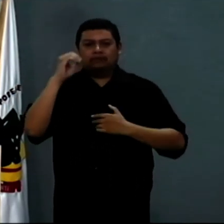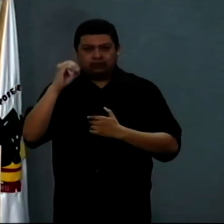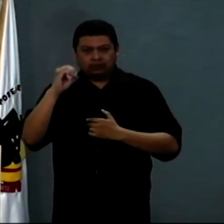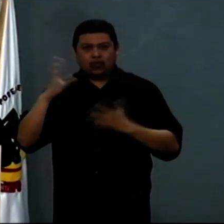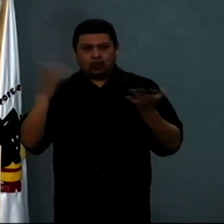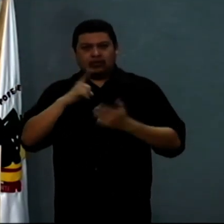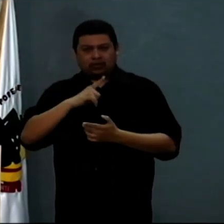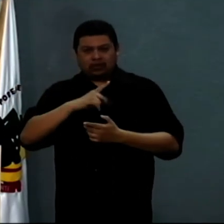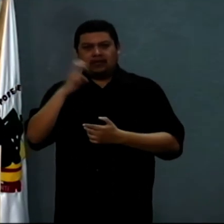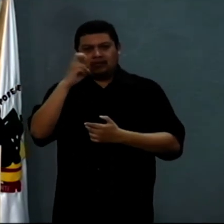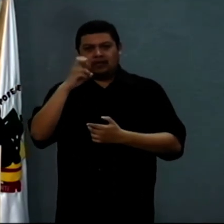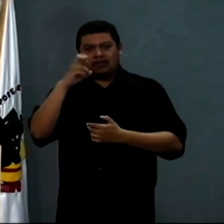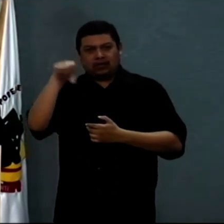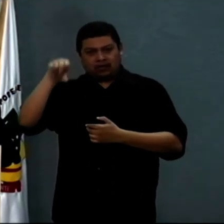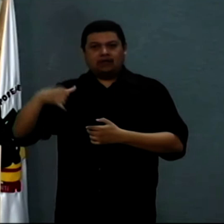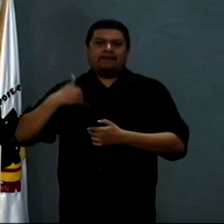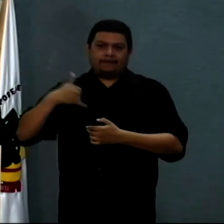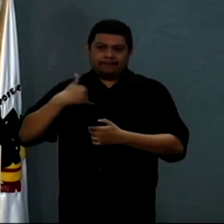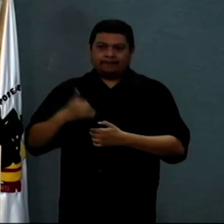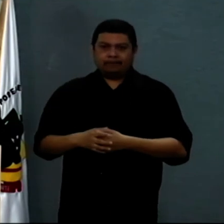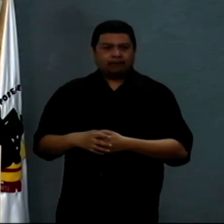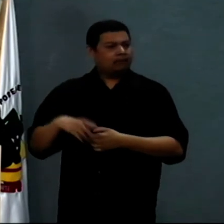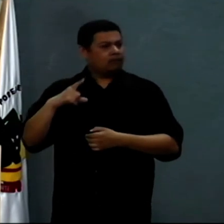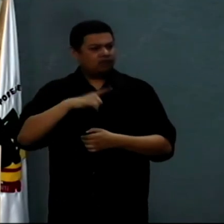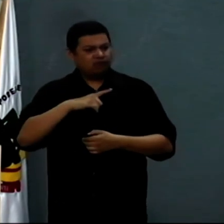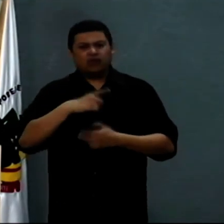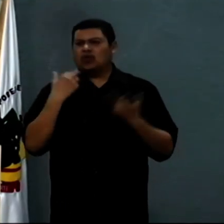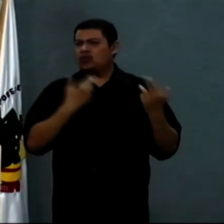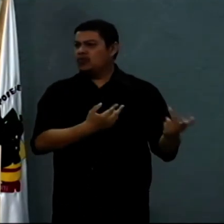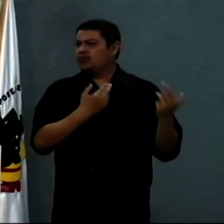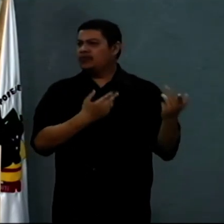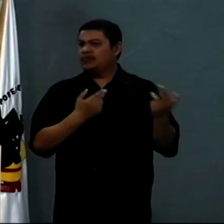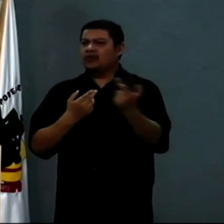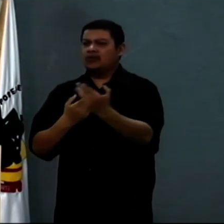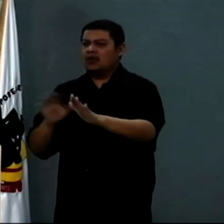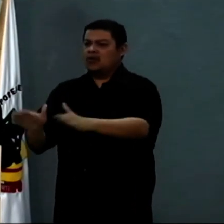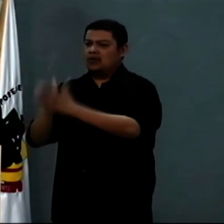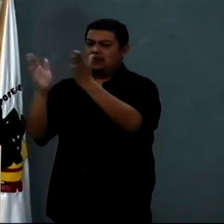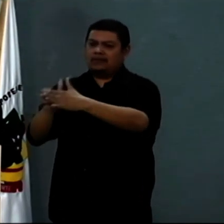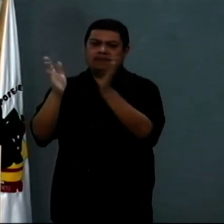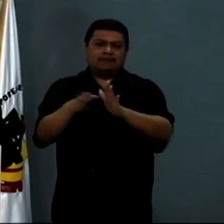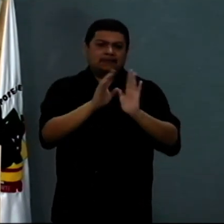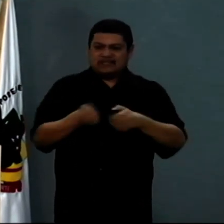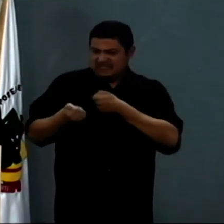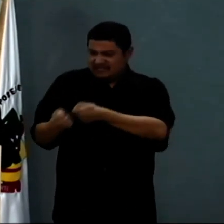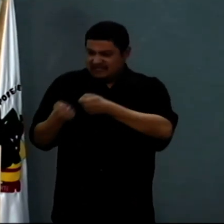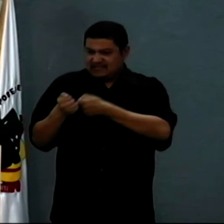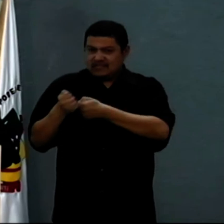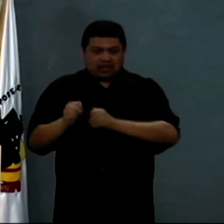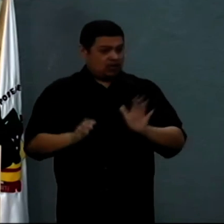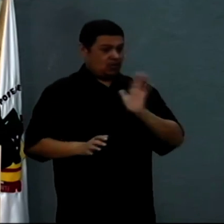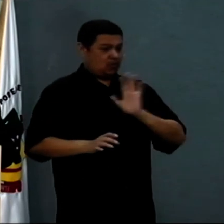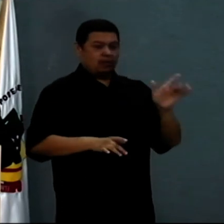com 59, nessa mesma situação, em cima do pequeno, sempre tem